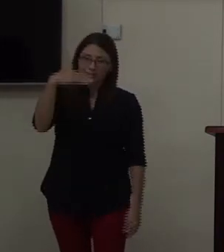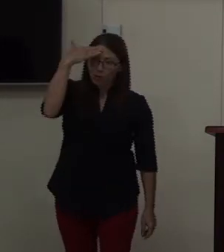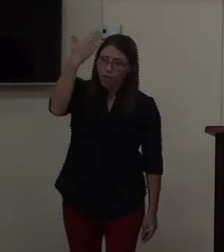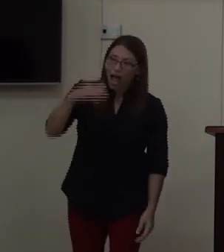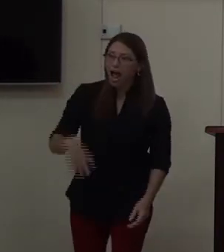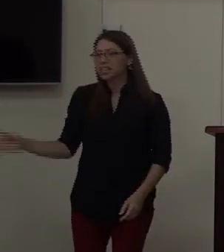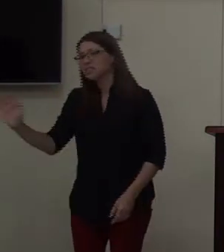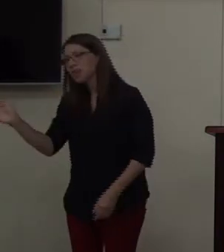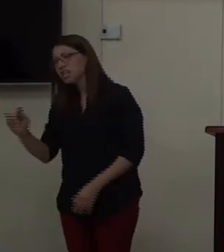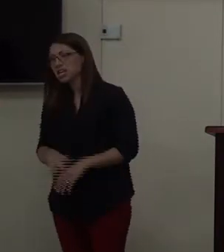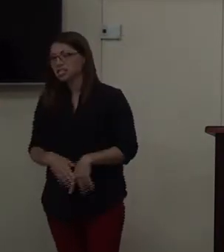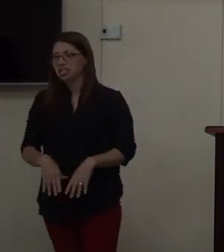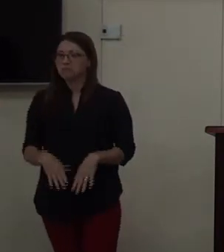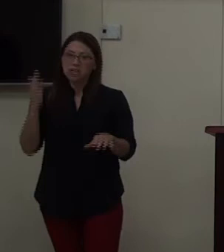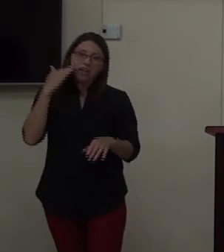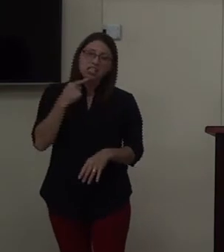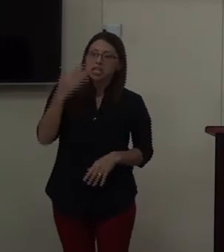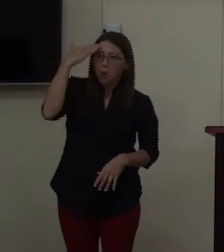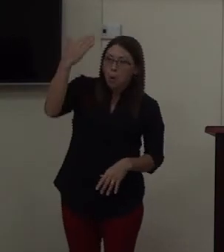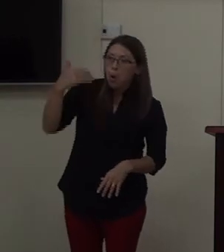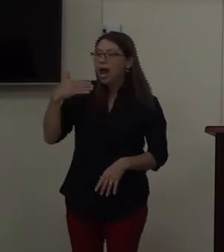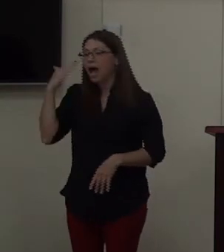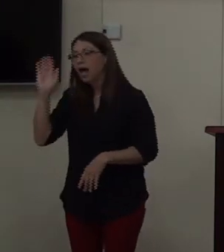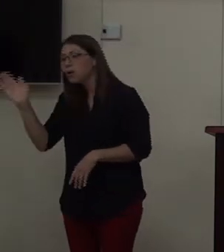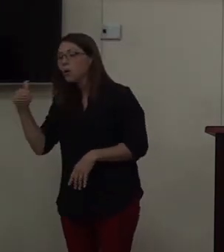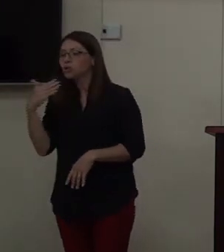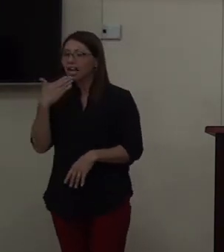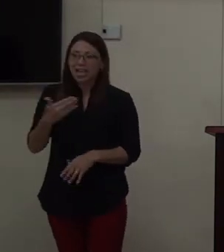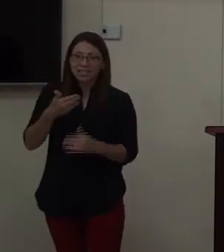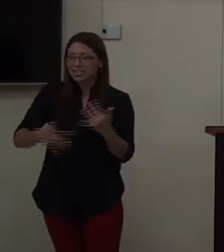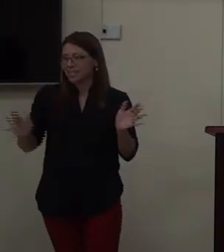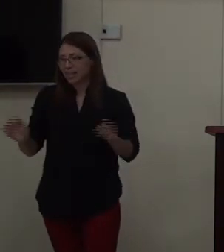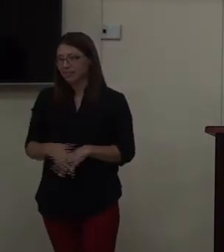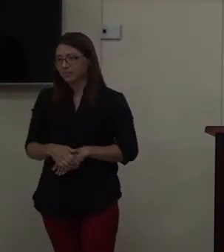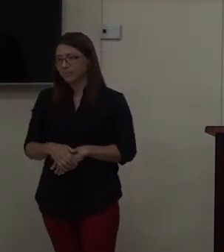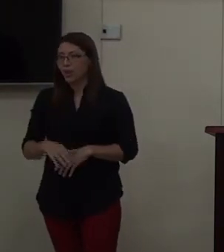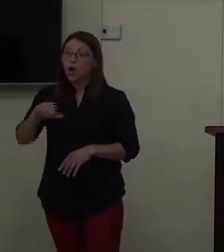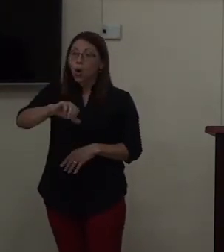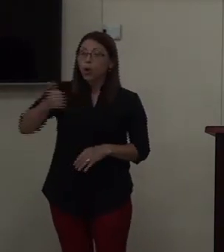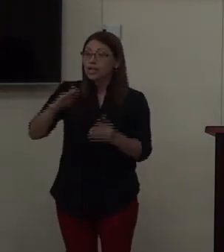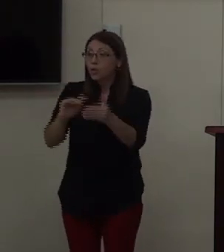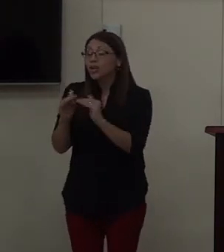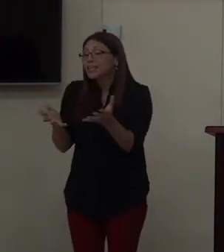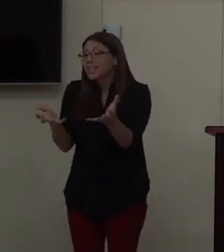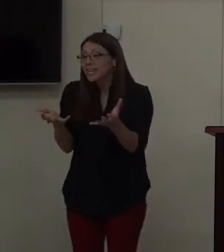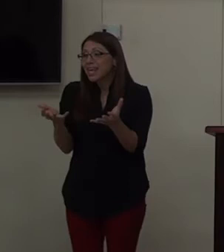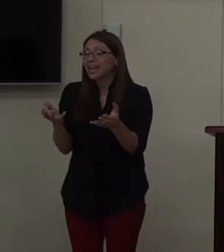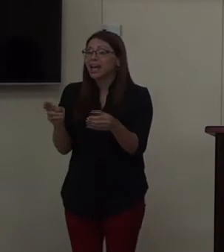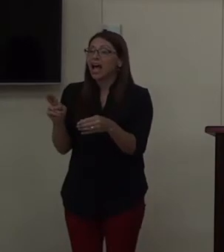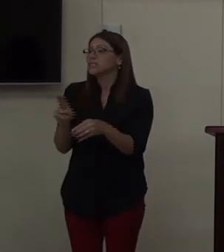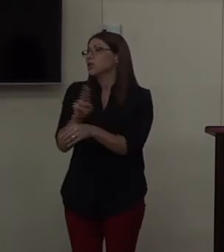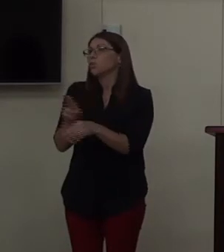¿verdad? Hola, adiós, gracias, etc. otras comunidades que quieren hacer uso deliberado